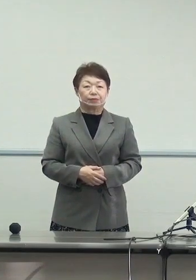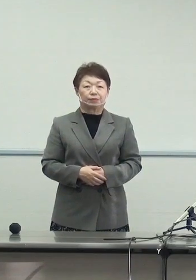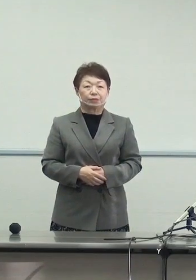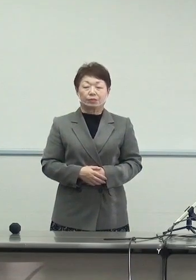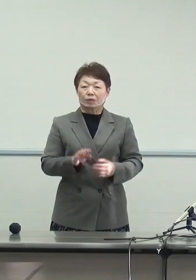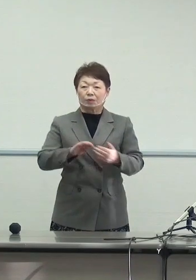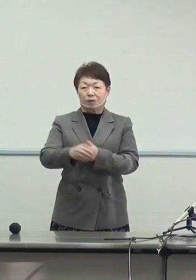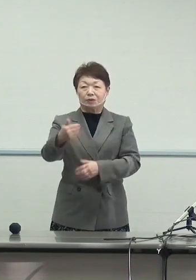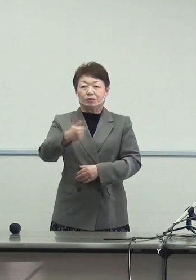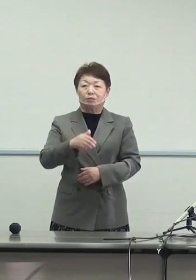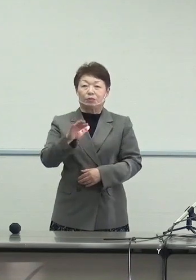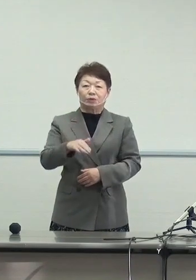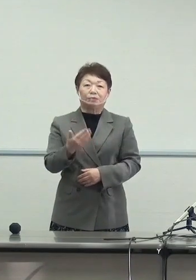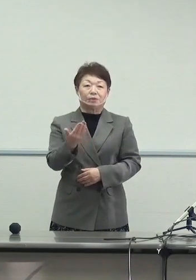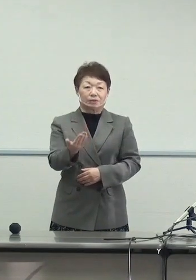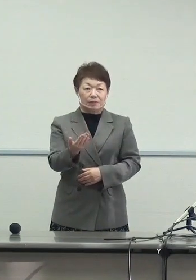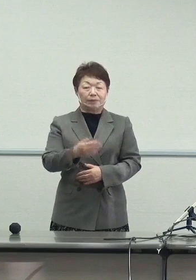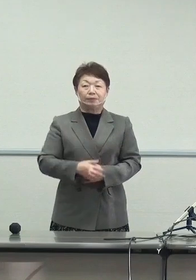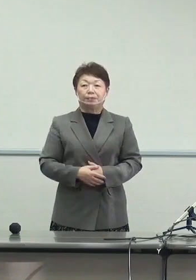他にご質問はございませんか。